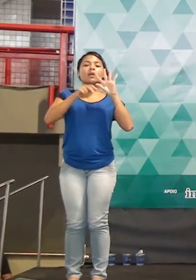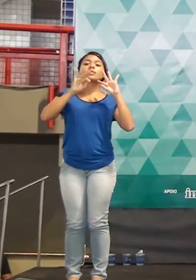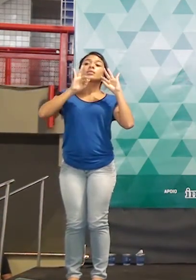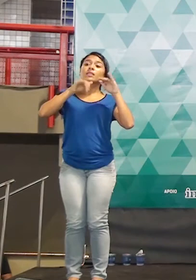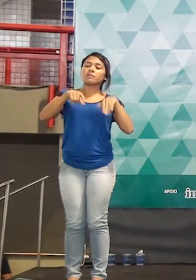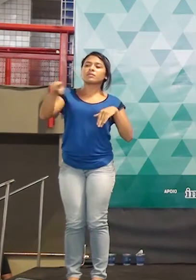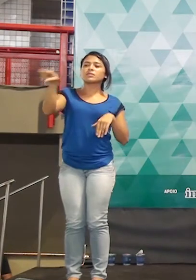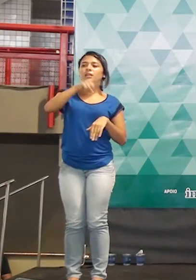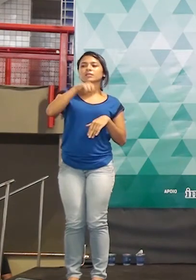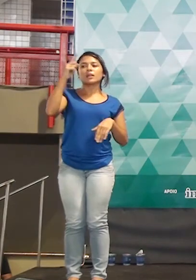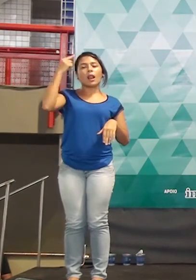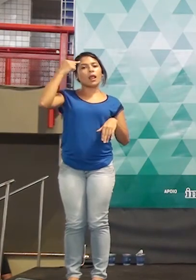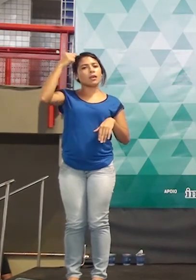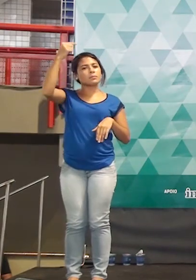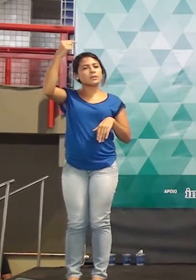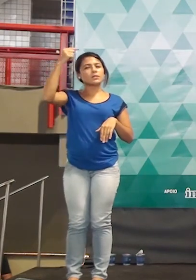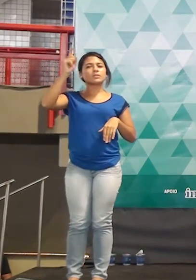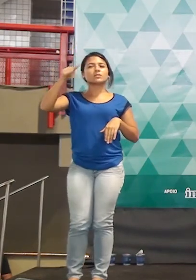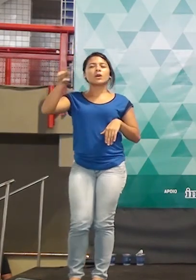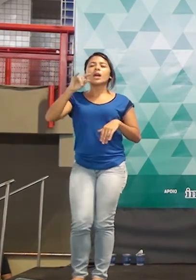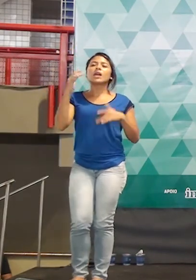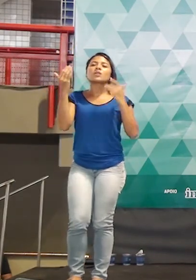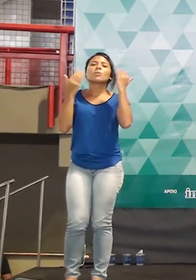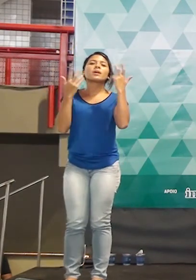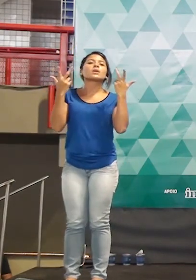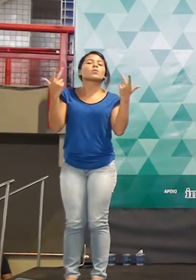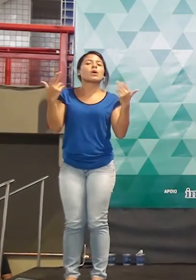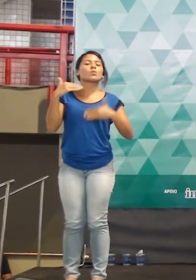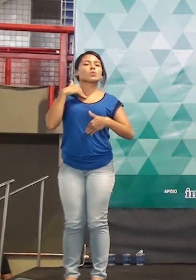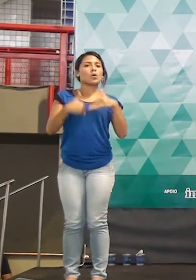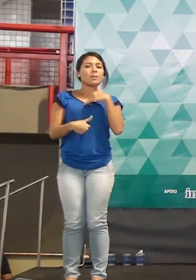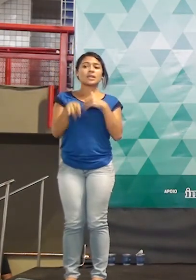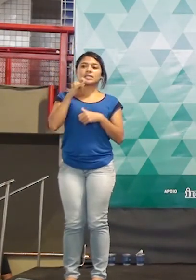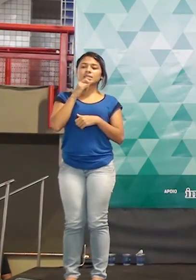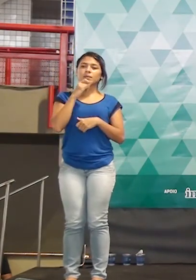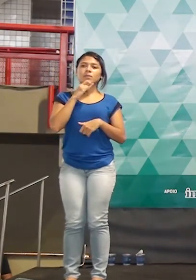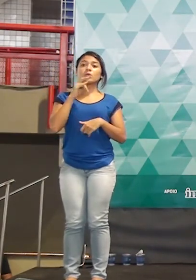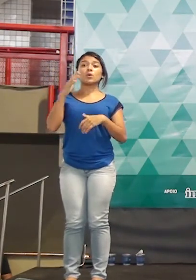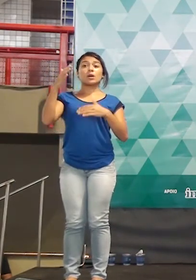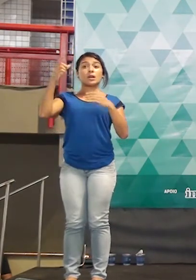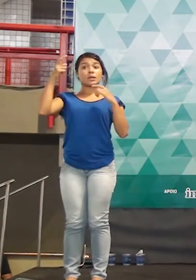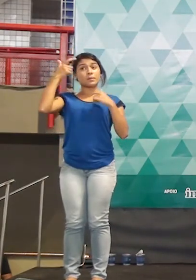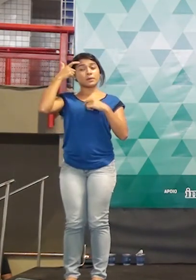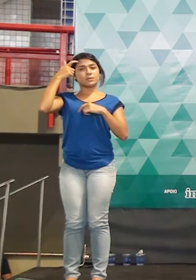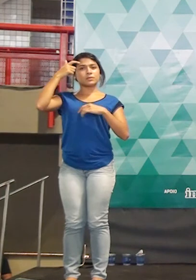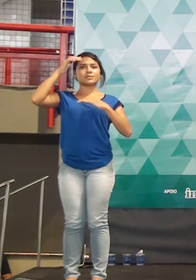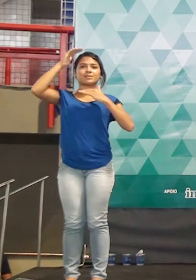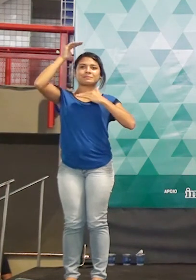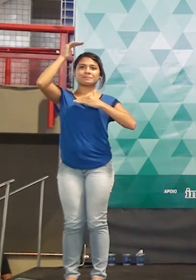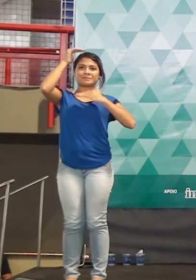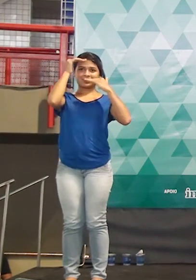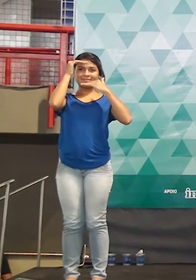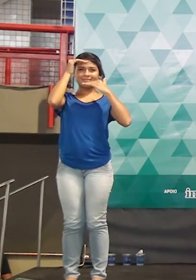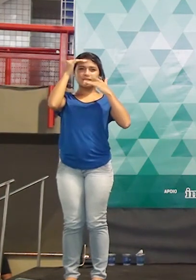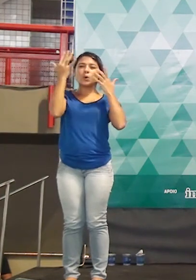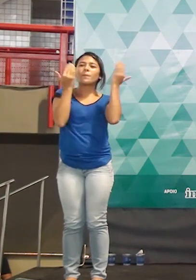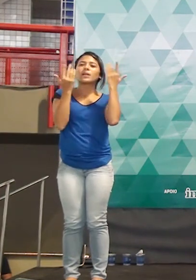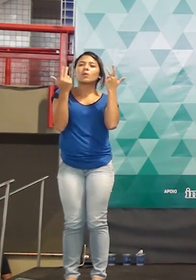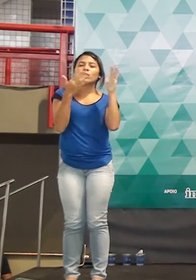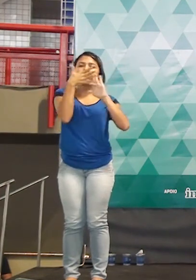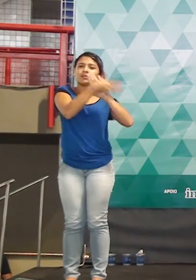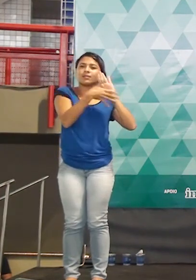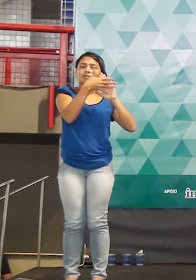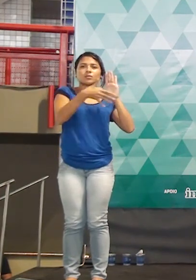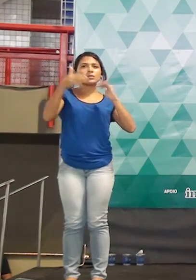nosso corpo. A nossa cabeça é a introdução, ela é bem menor do que o tronco, que é o desenvolvimento. E os